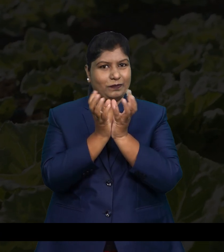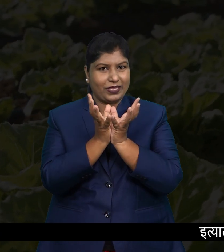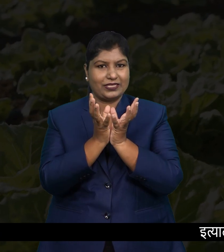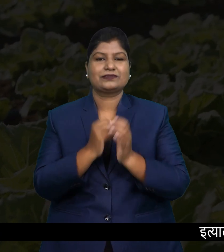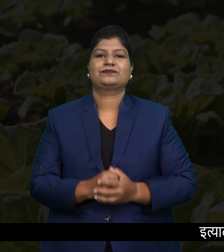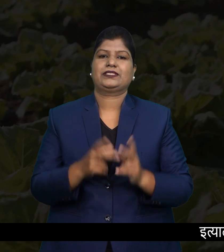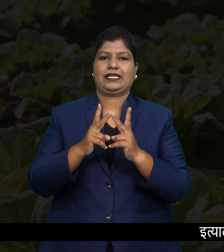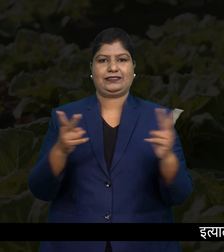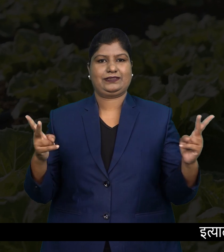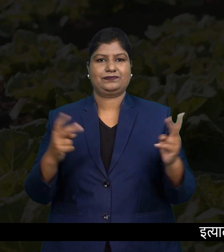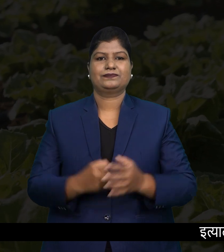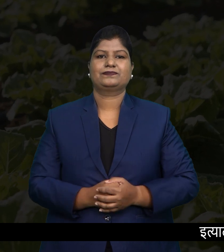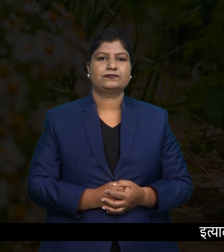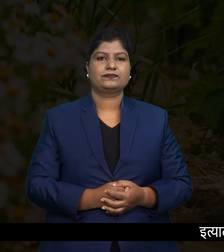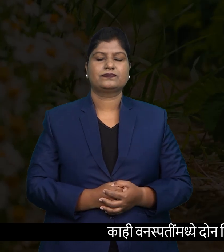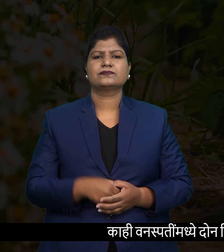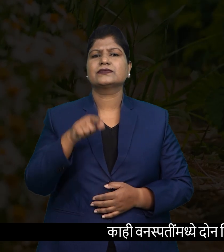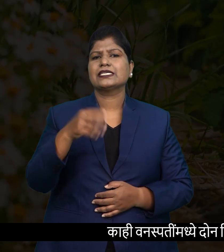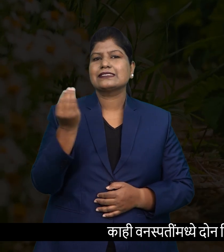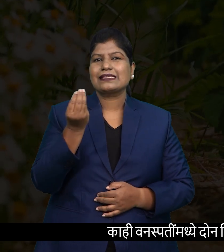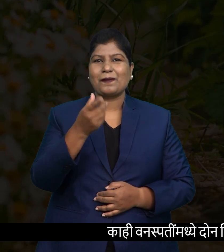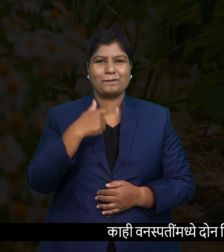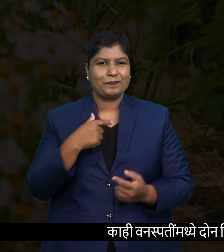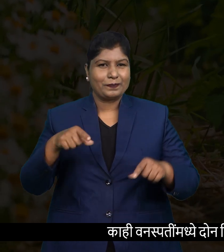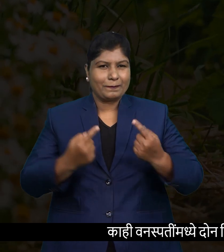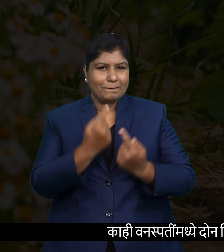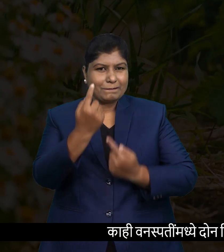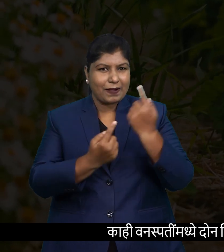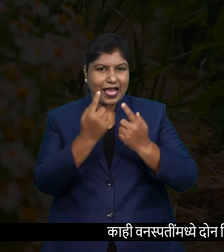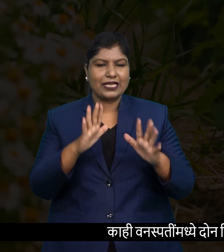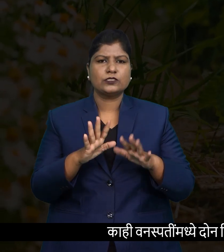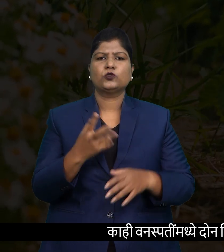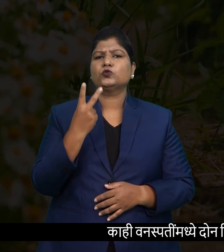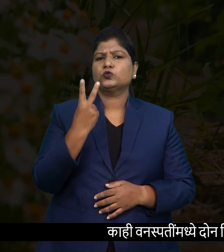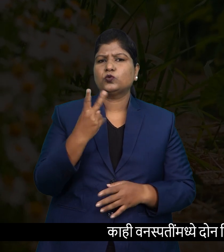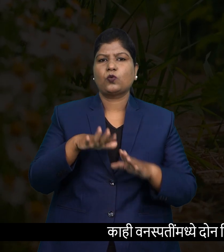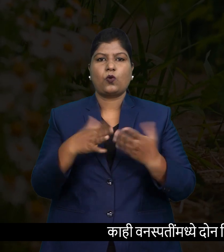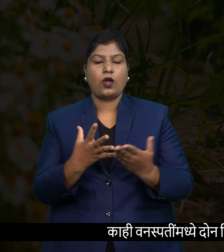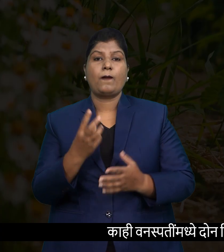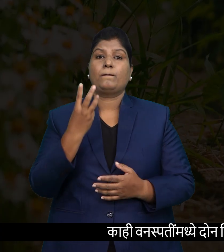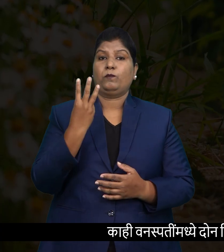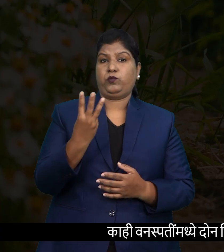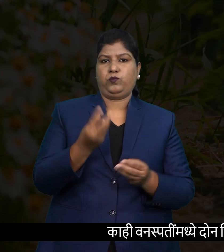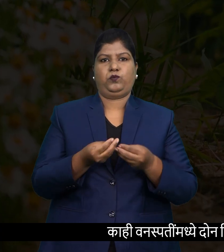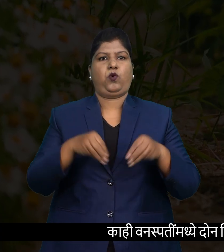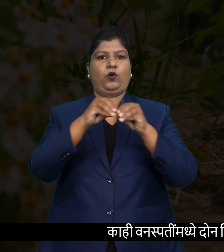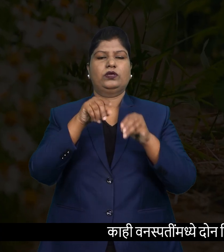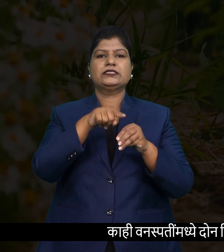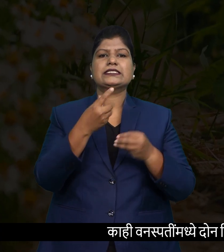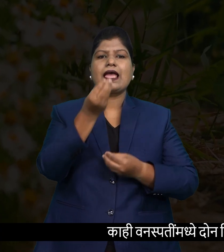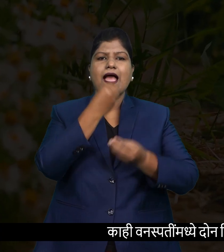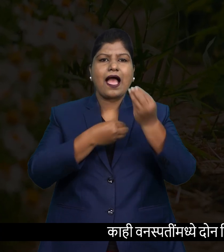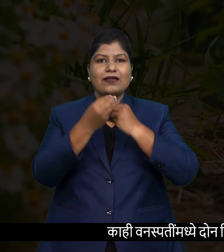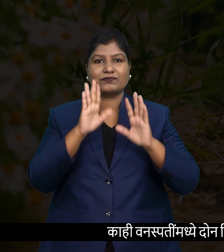ब्रोकोली इत्यादींचा समावेश आहे. काही वनस्पतींमध्ये 2 किंवा अधिक भाग खाण्यायोग्य